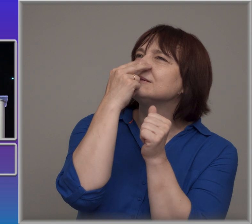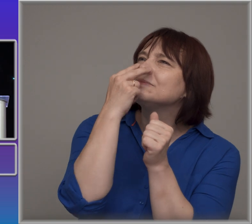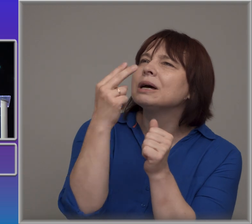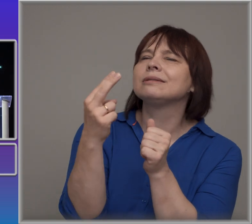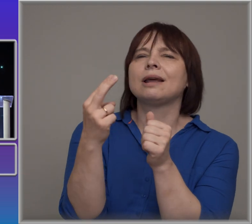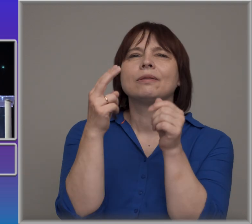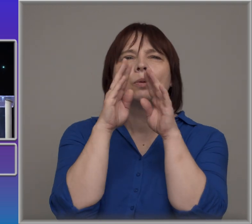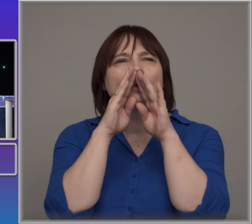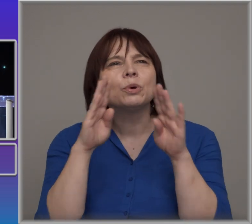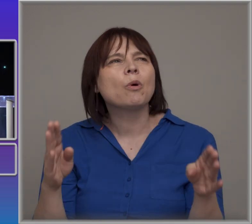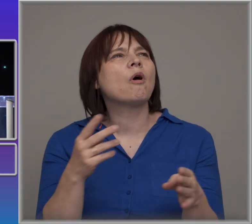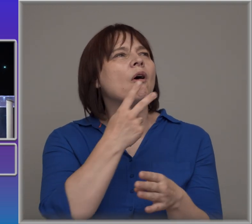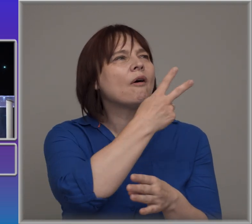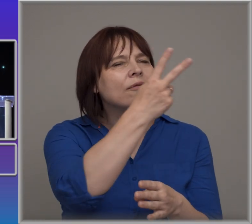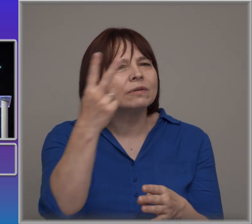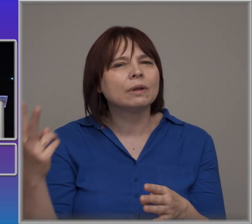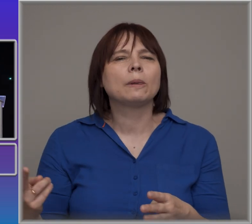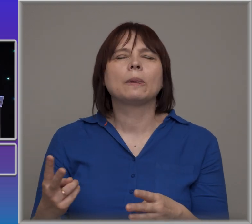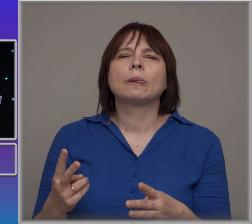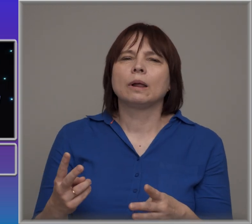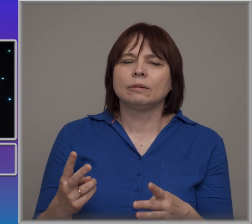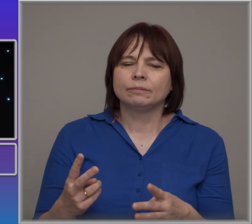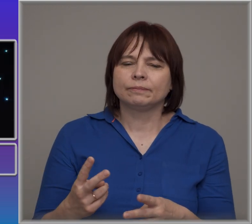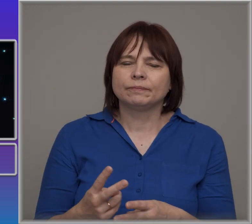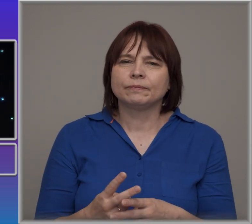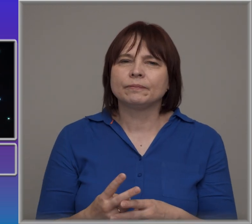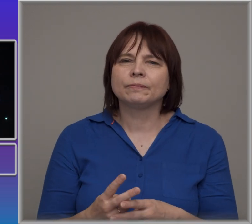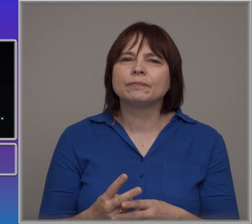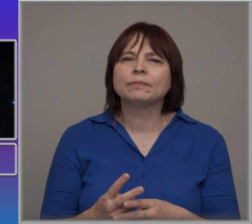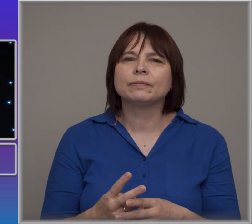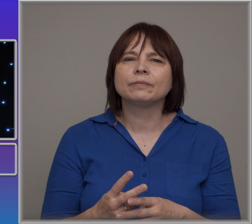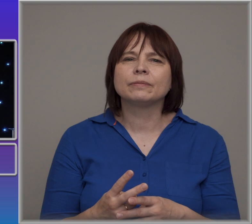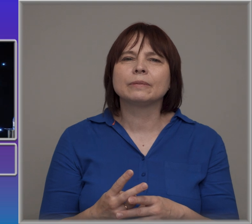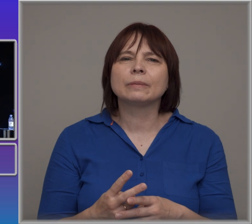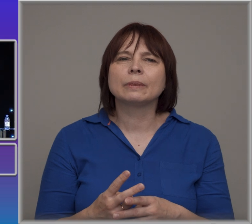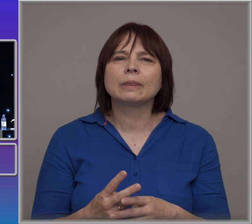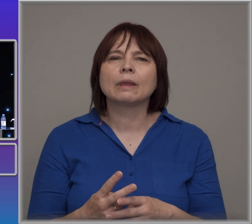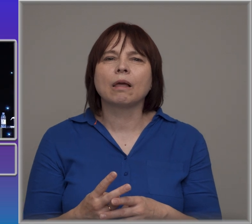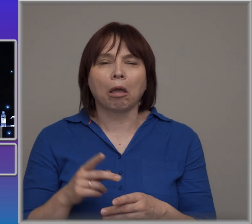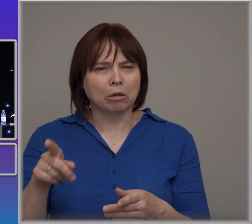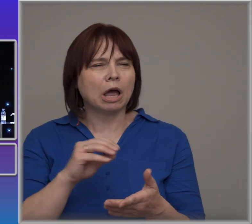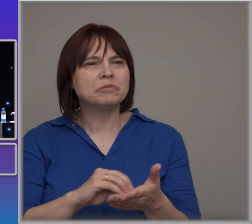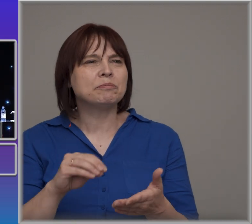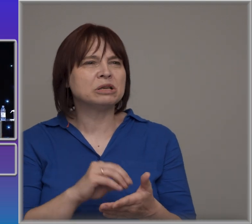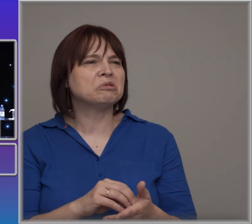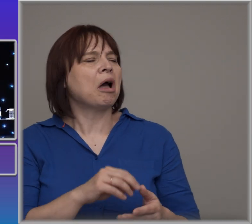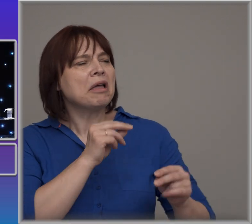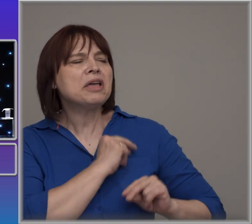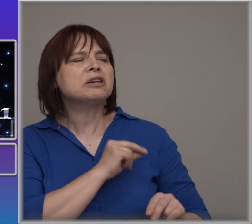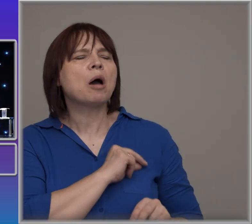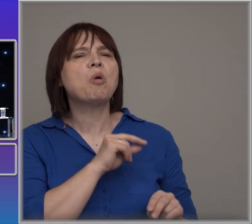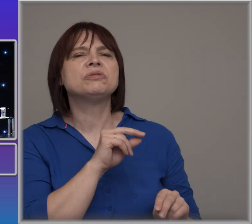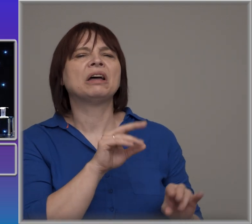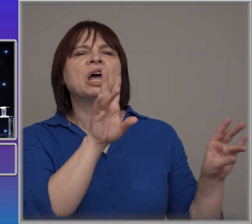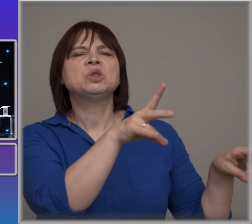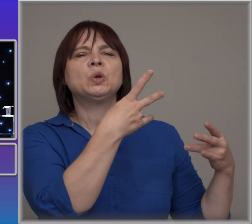читать средневековых авторов, античных авторов, богословов, такие как Евсевий Кесарийский, Фома Аквинский и многие другие, мы